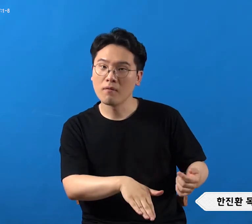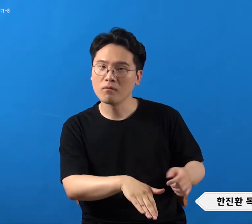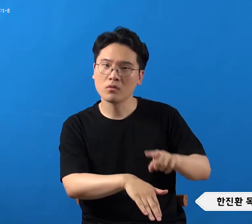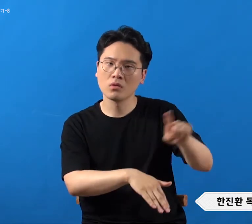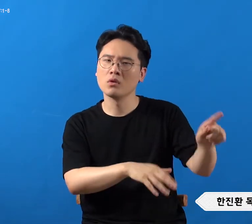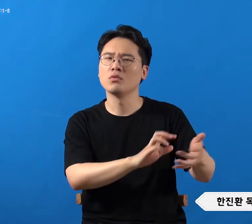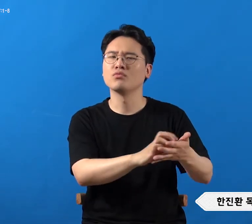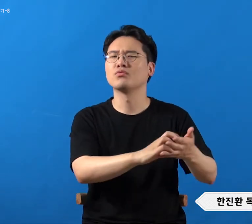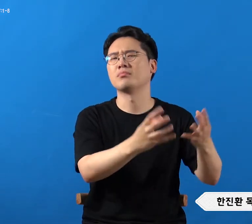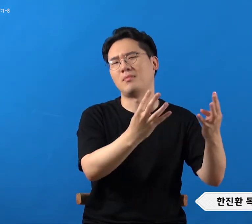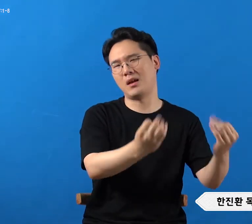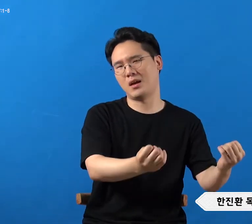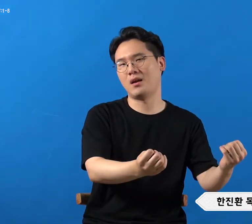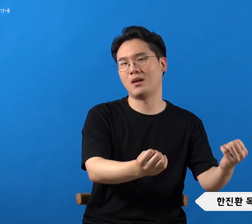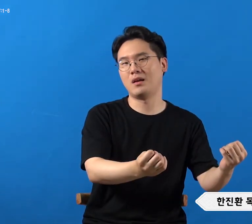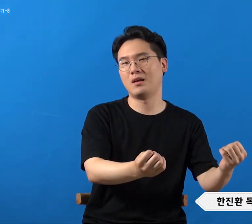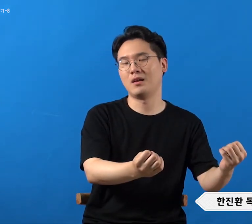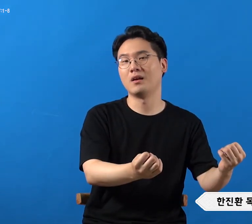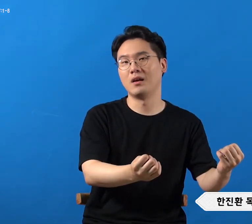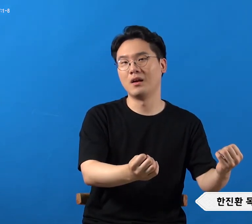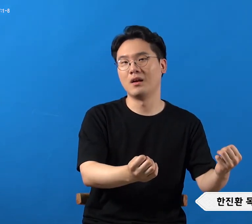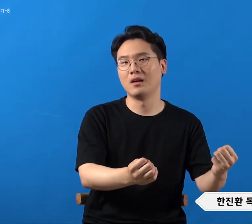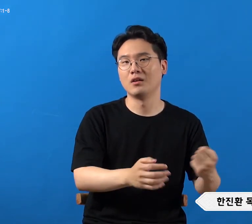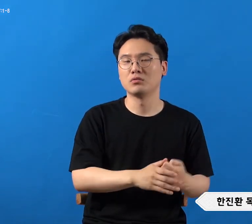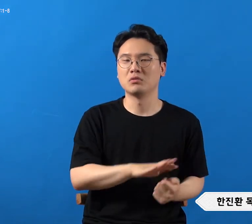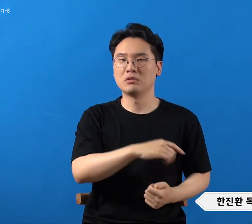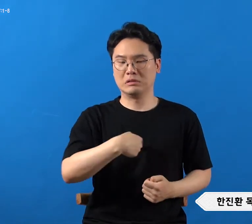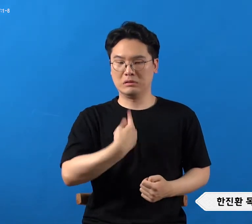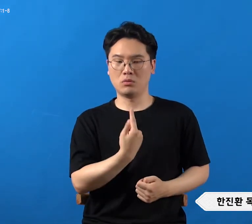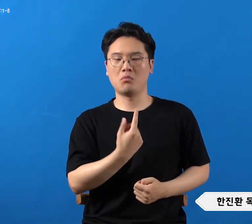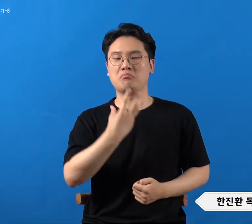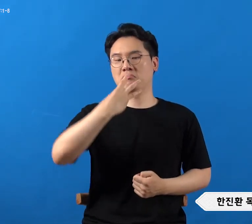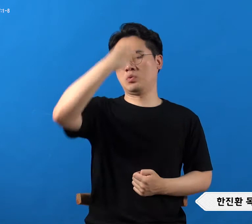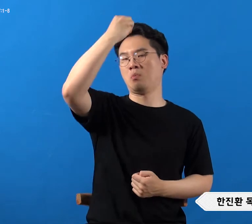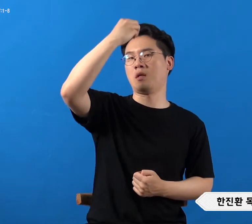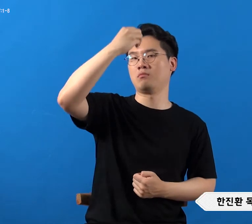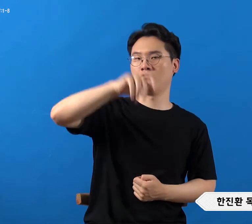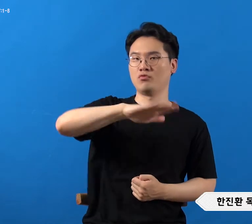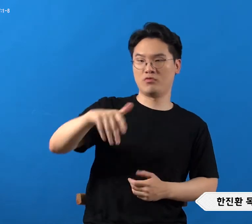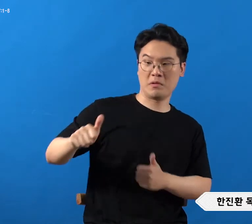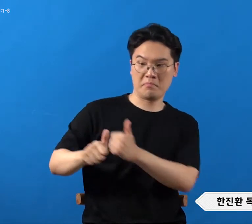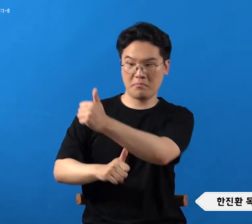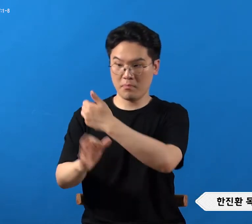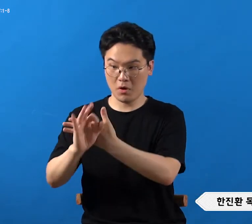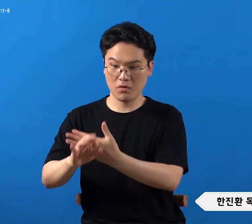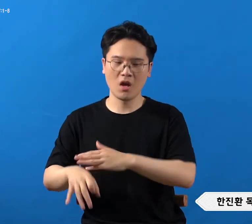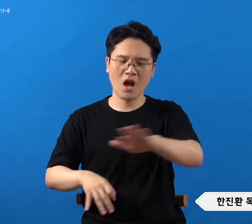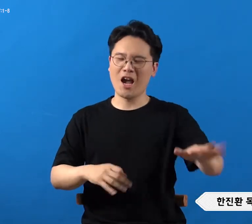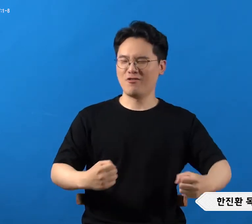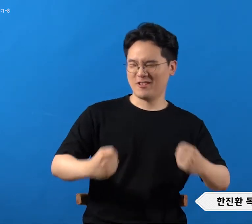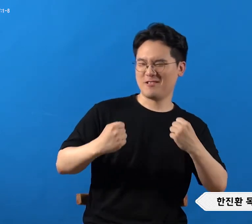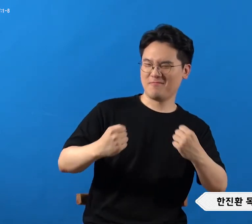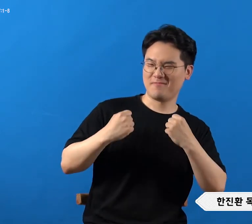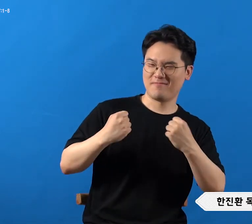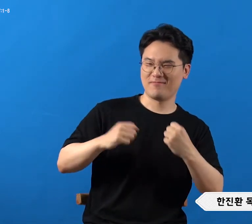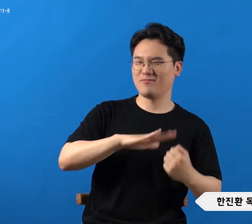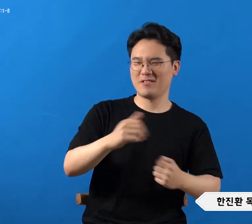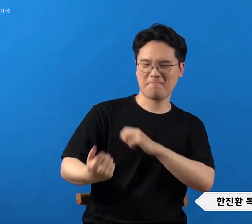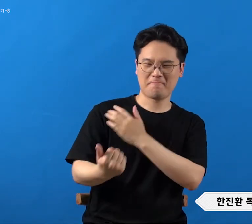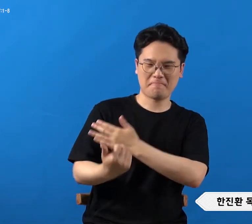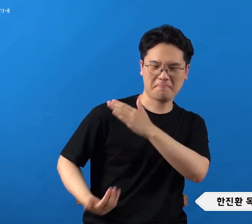그렇게 자랑하겠죠. 10,000명이 있어도 아마 비슷한 말을 할 것입니다. 그러나